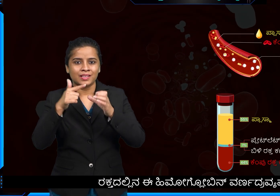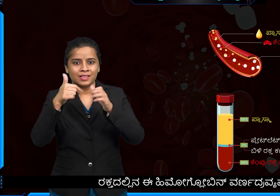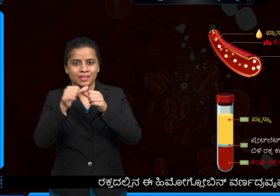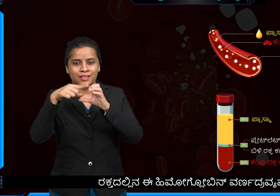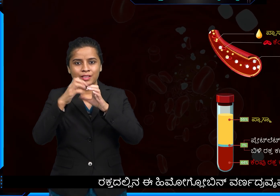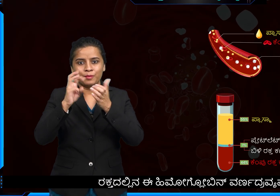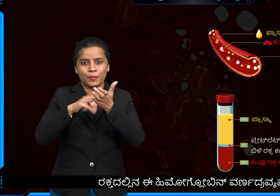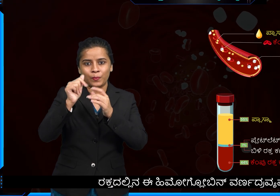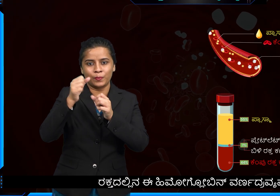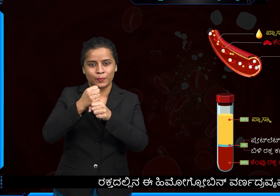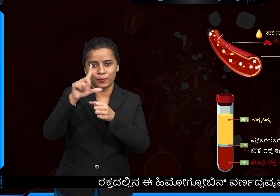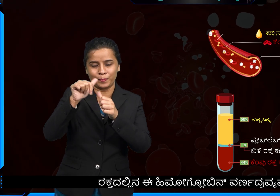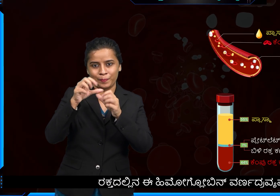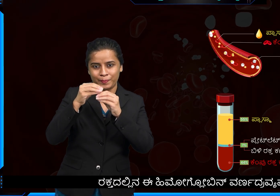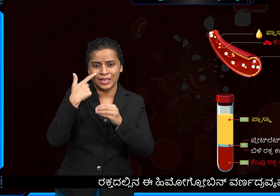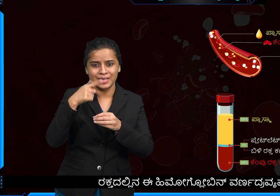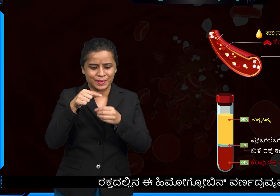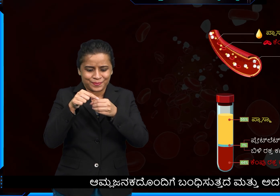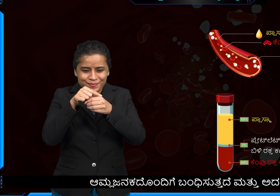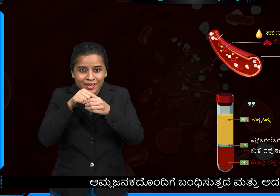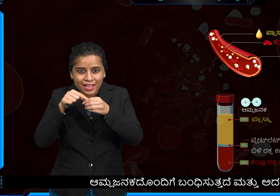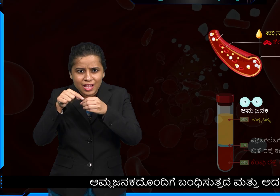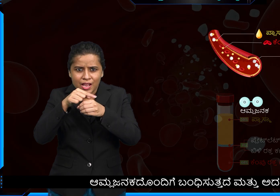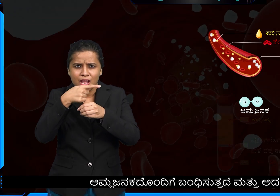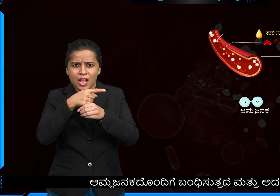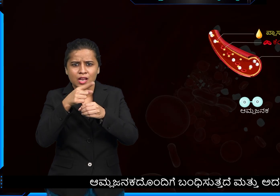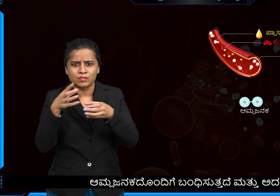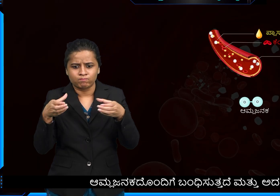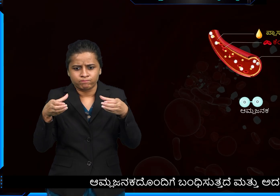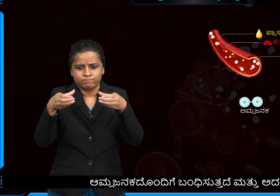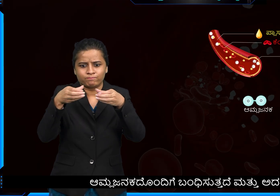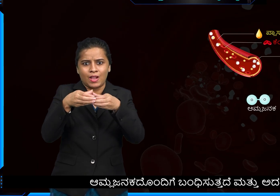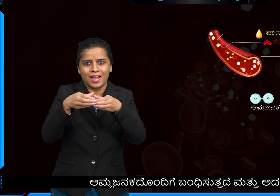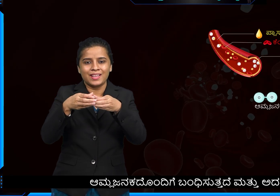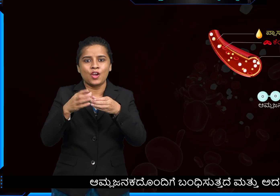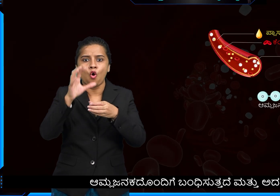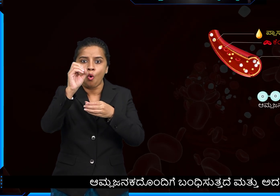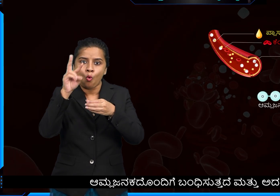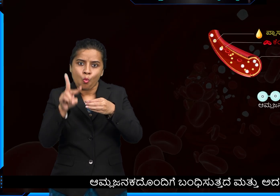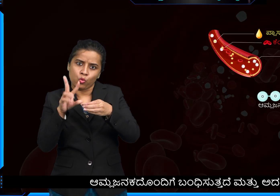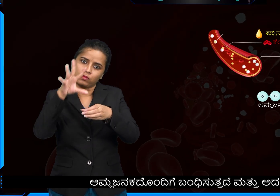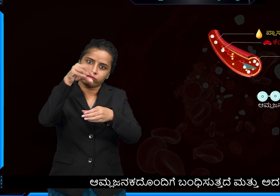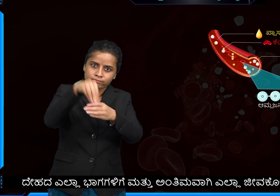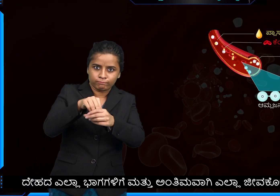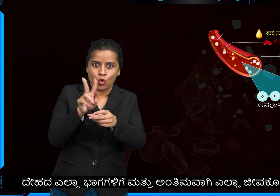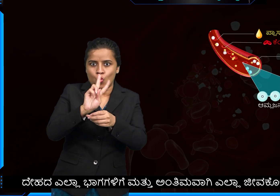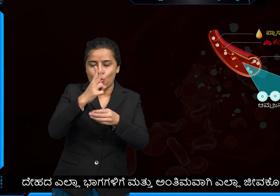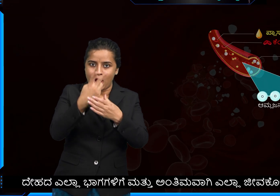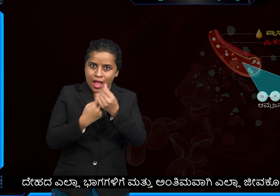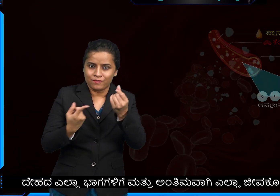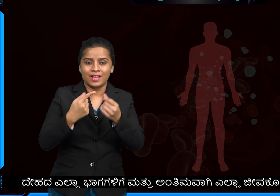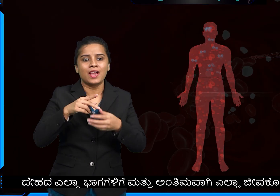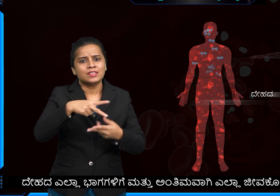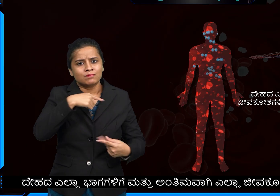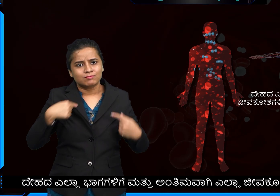ರಕ್ತದಲ್ಲಿನ ಈ ಹಿಮೋಗ್ಲೋಬಿನ್ ವರ್ಣದ್ರವ್ಯವು ಆಮ್ಲಜನಕದೊಂದಿಗೆ ಬಂಧಿಸುತ್ತದೆ ಮತ್ತು ಅದನ್ನು ದೇಹದ